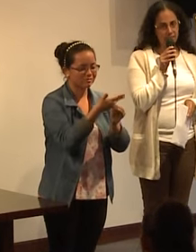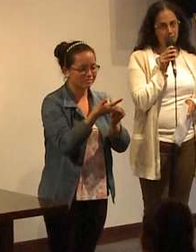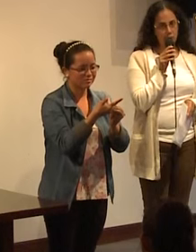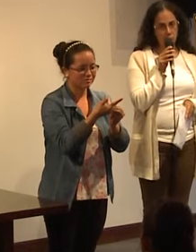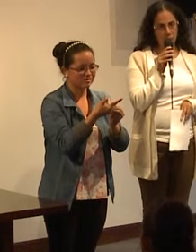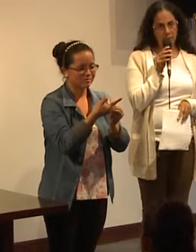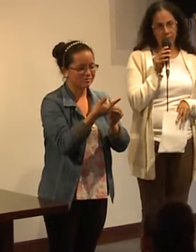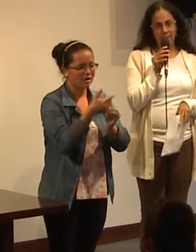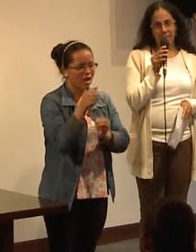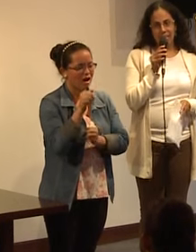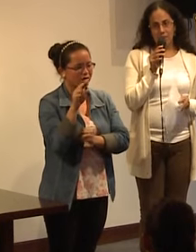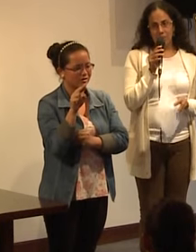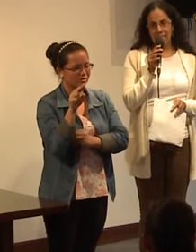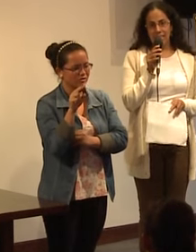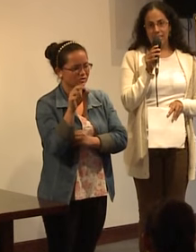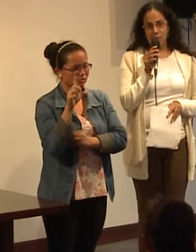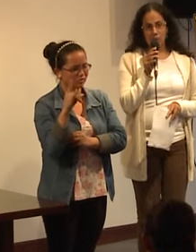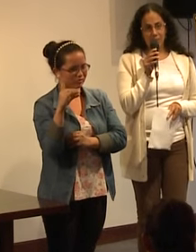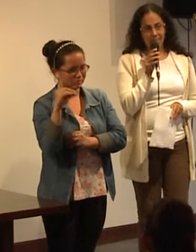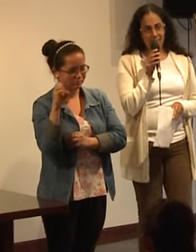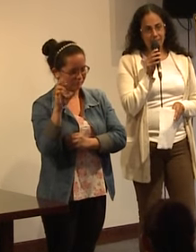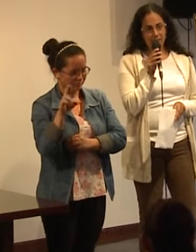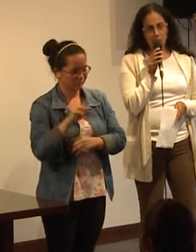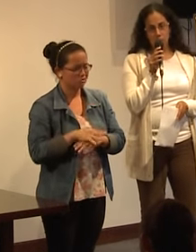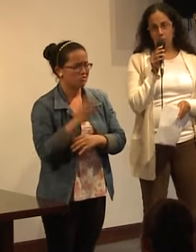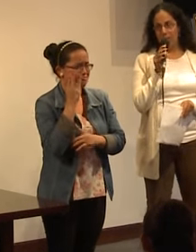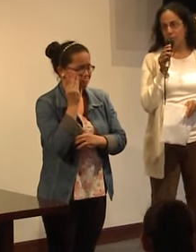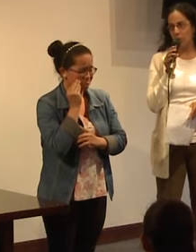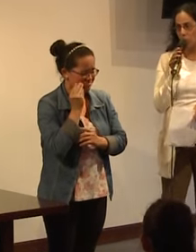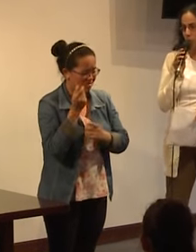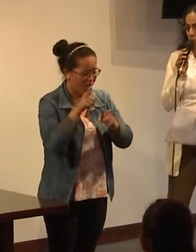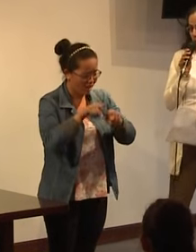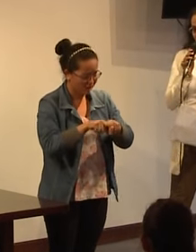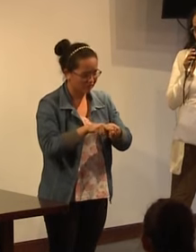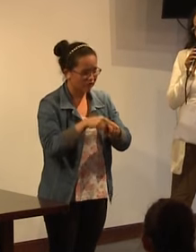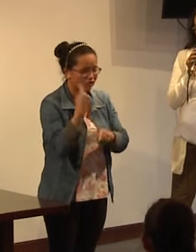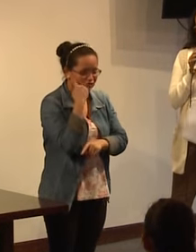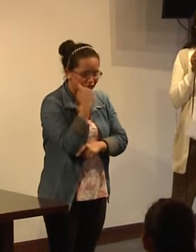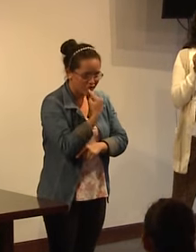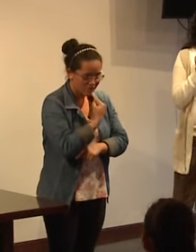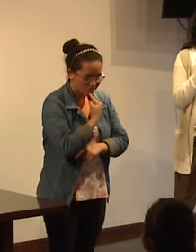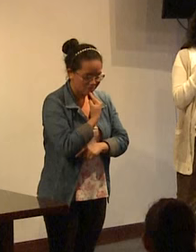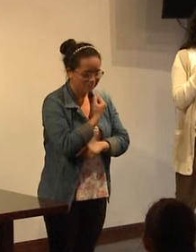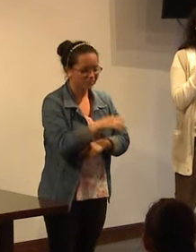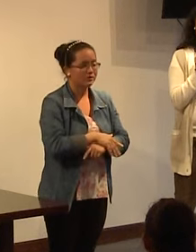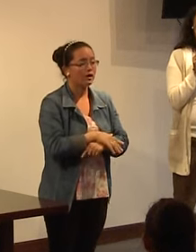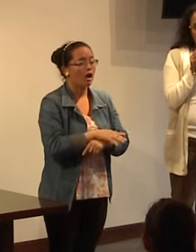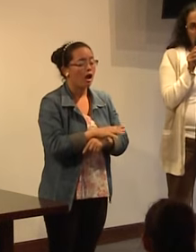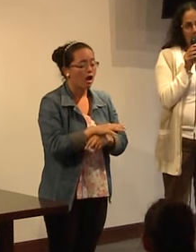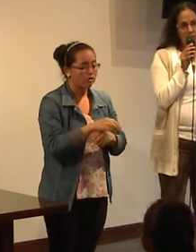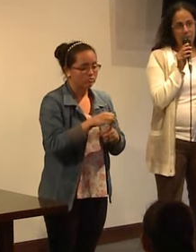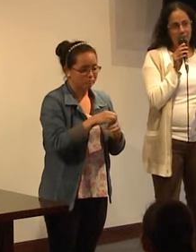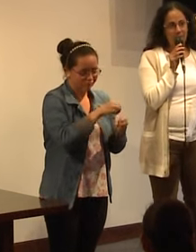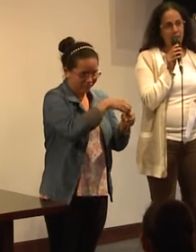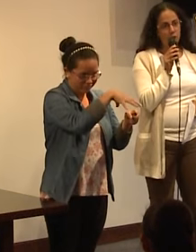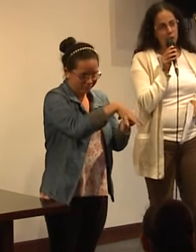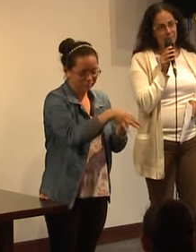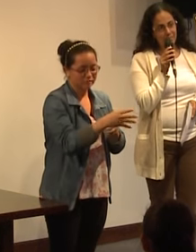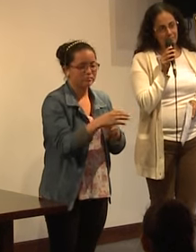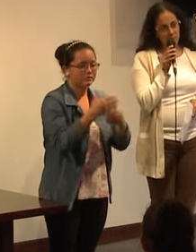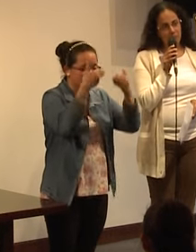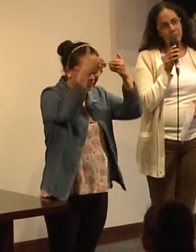Artes Ars Ludere. También ha tenido experiencia con población sorda y población con